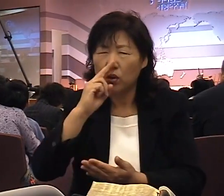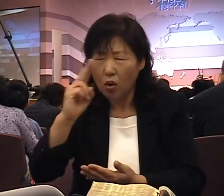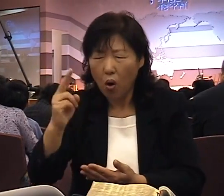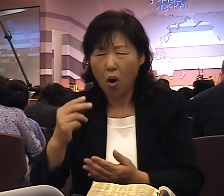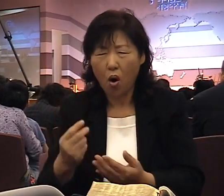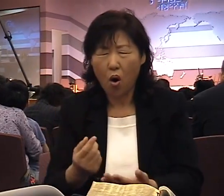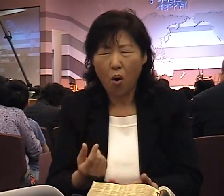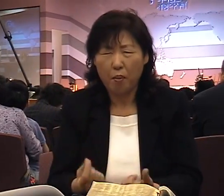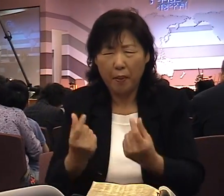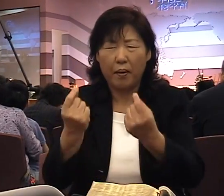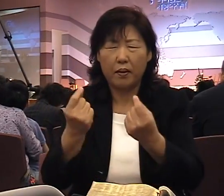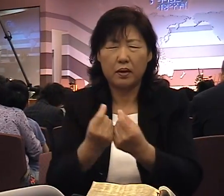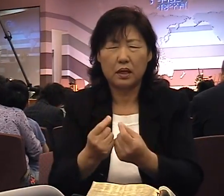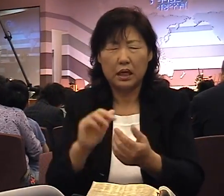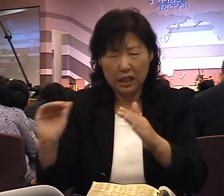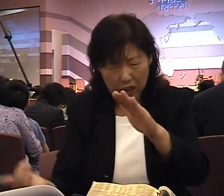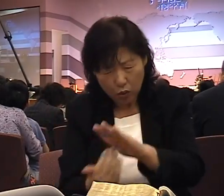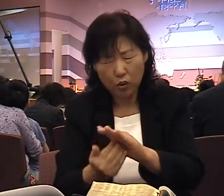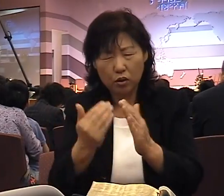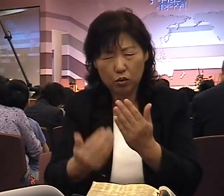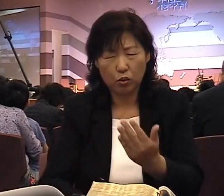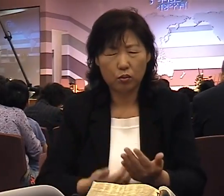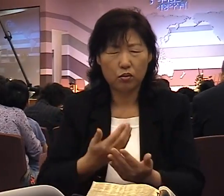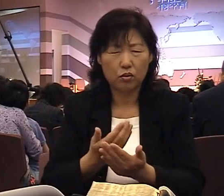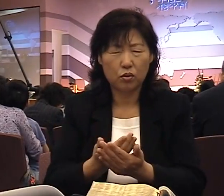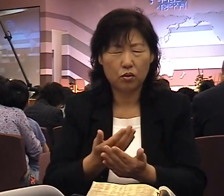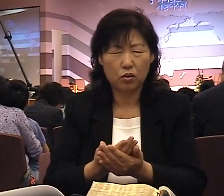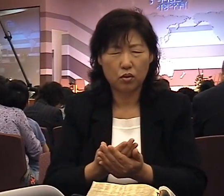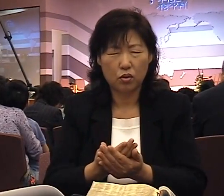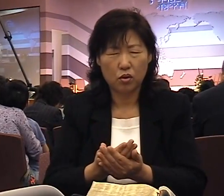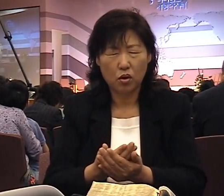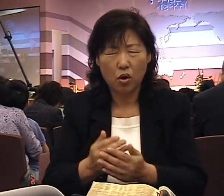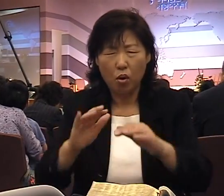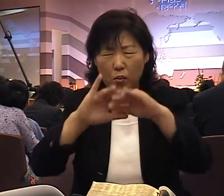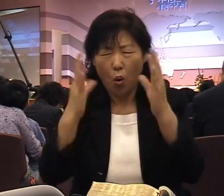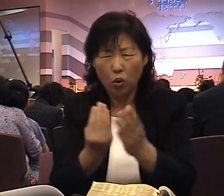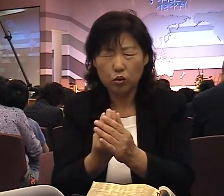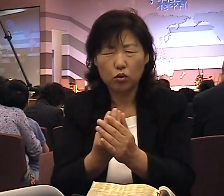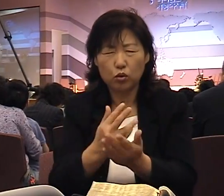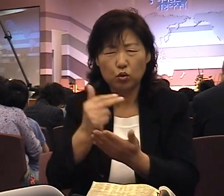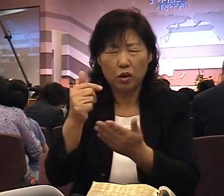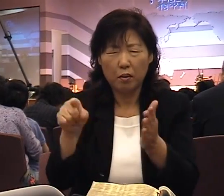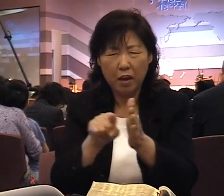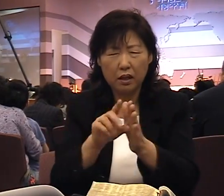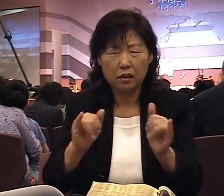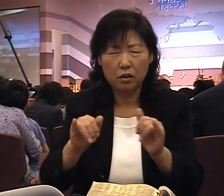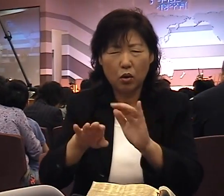하루속히 이루어 주시옵소서. 아멘. 이제 모든 주의 백성들